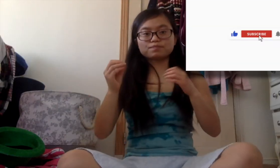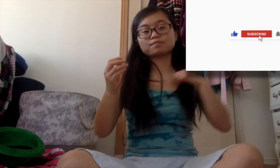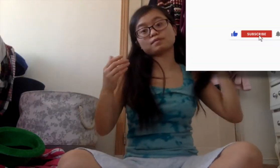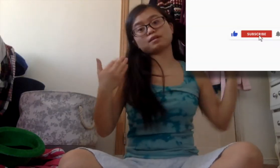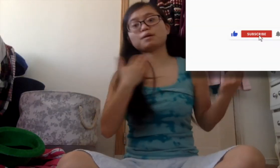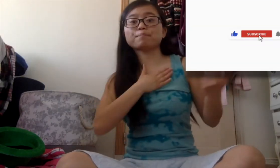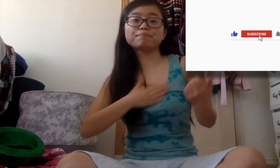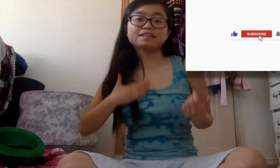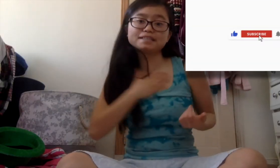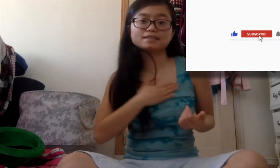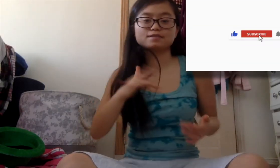爸，